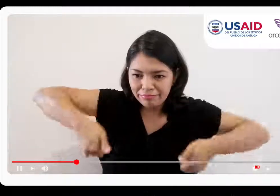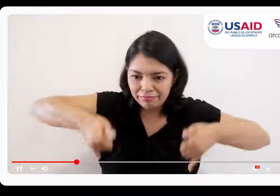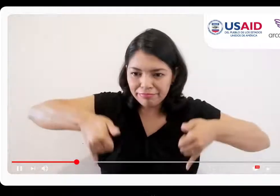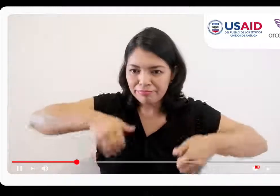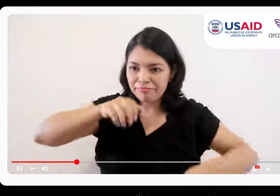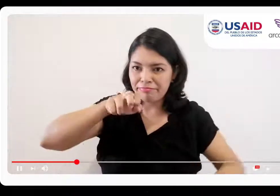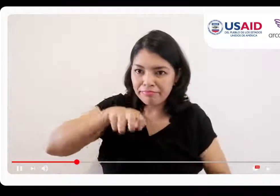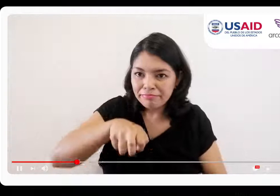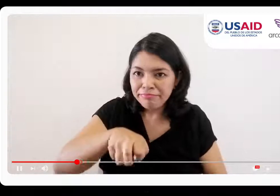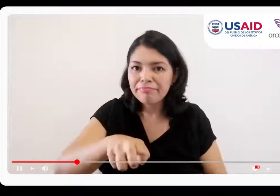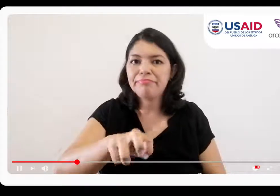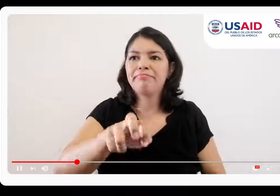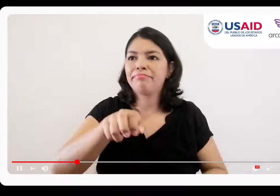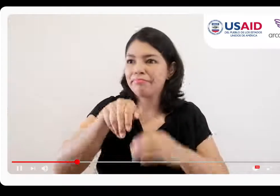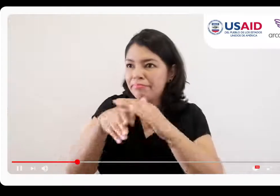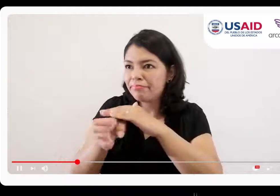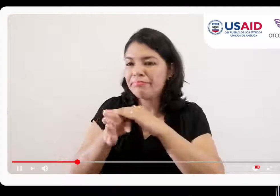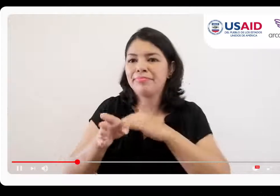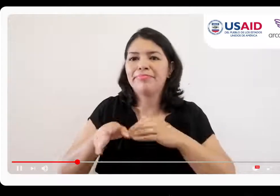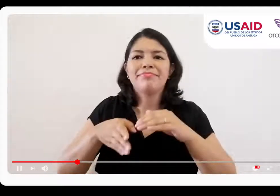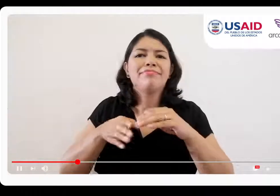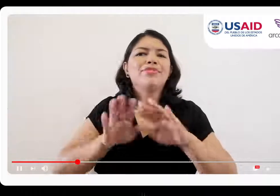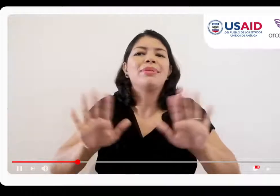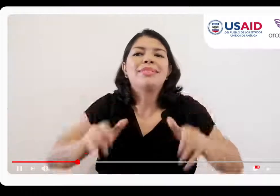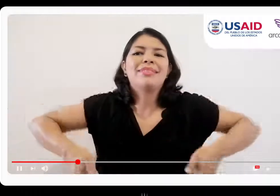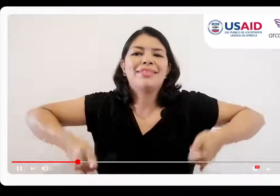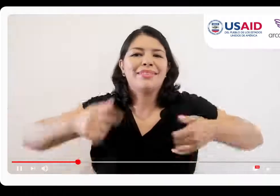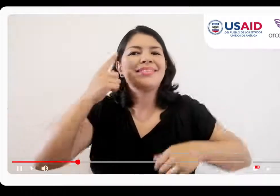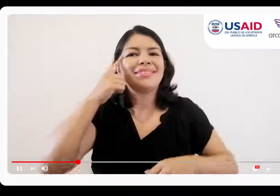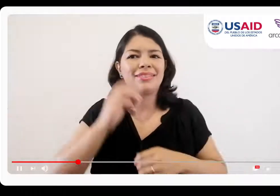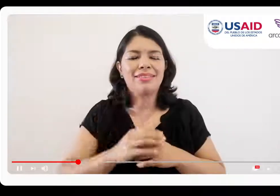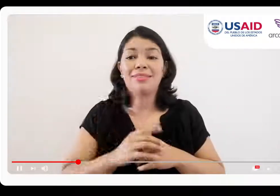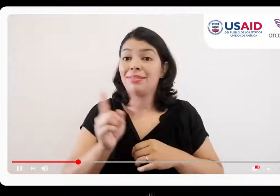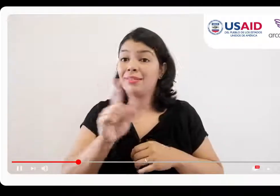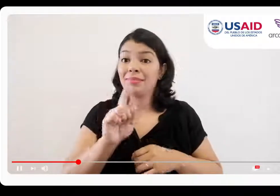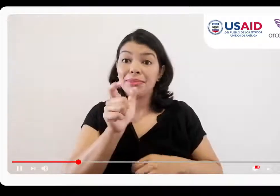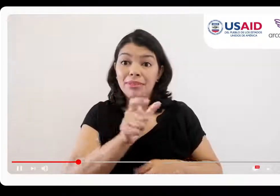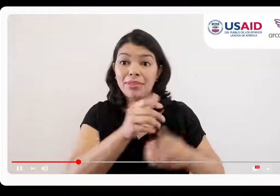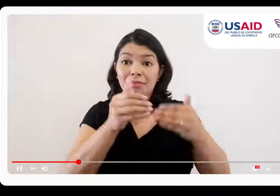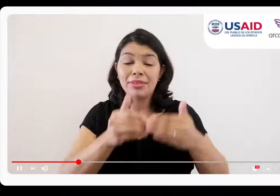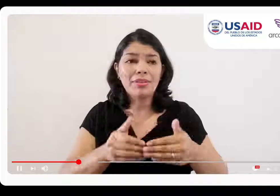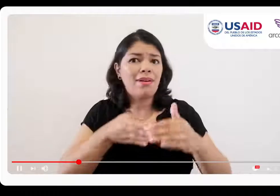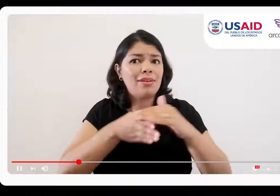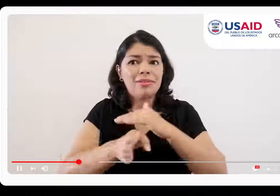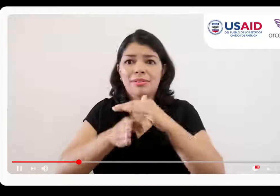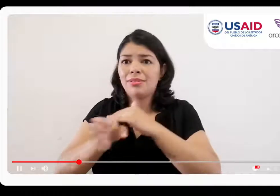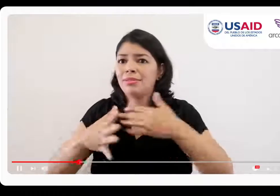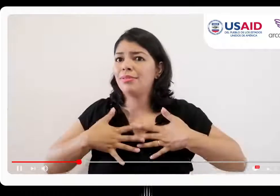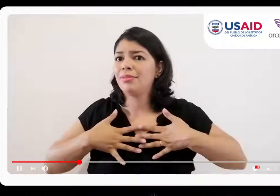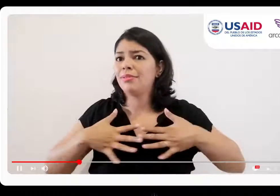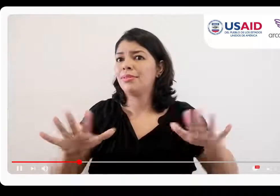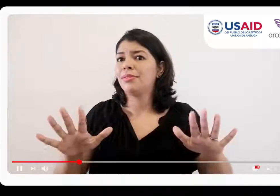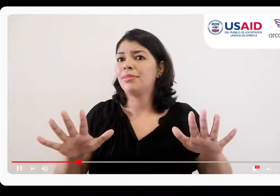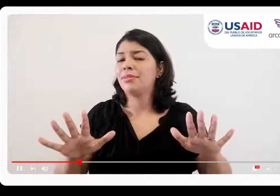que desde ese punto de vista, desde que todas las personas que tienen discapacidad puedan tener acceso a todo y que